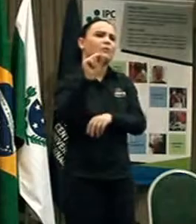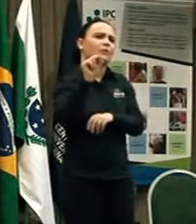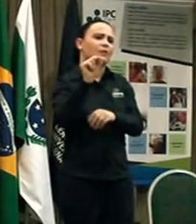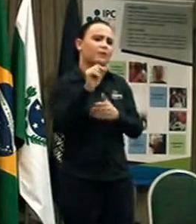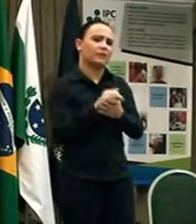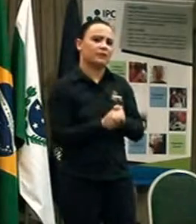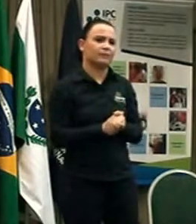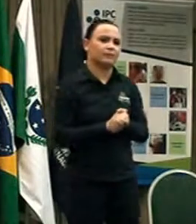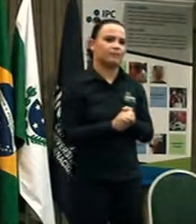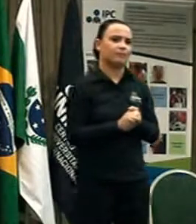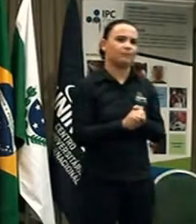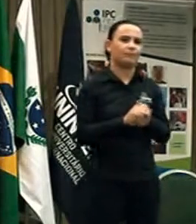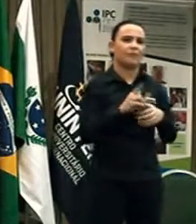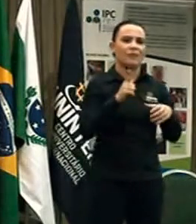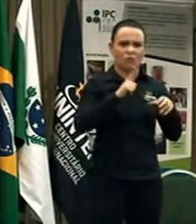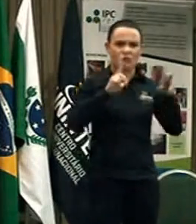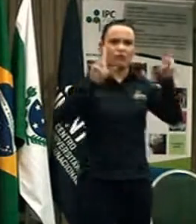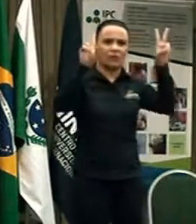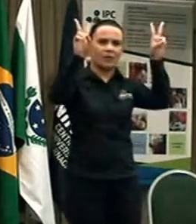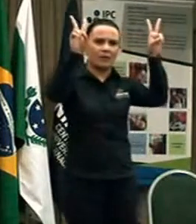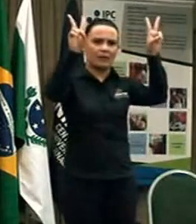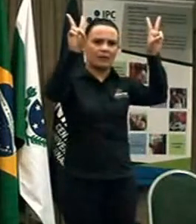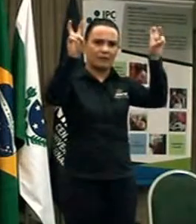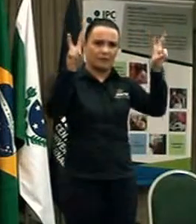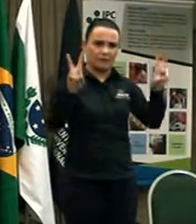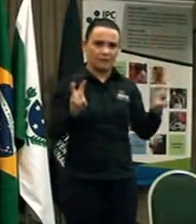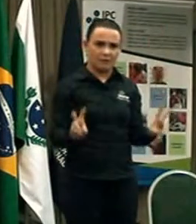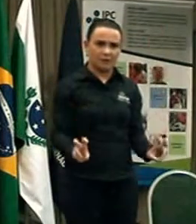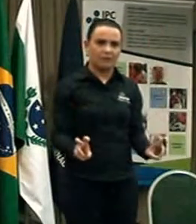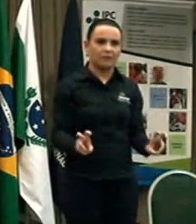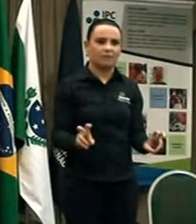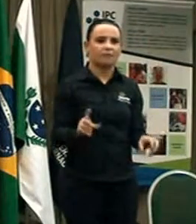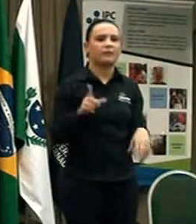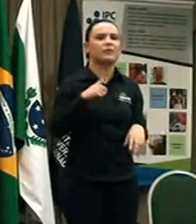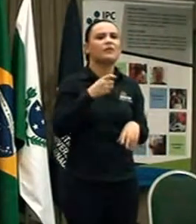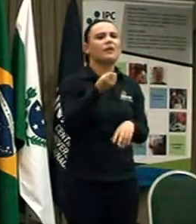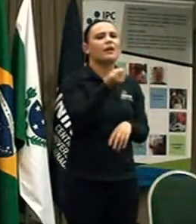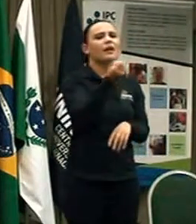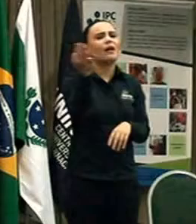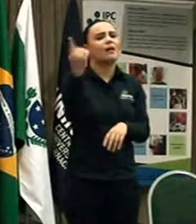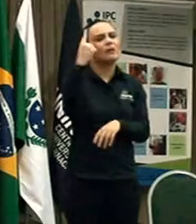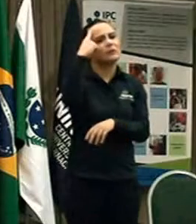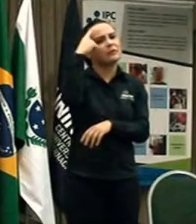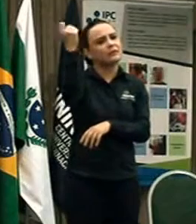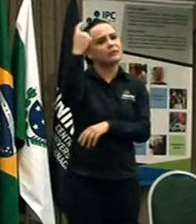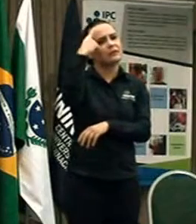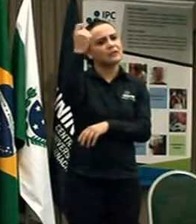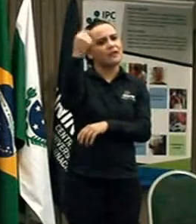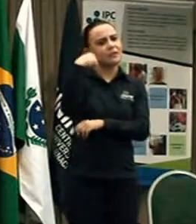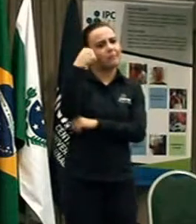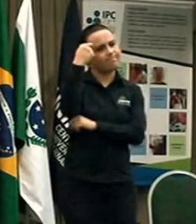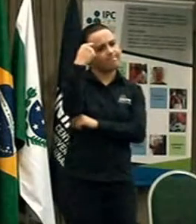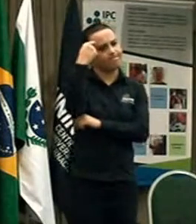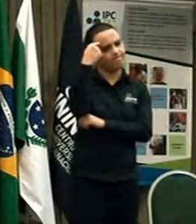preparava alguns tópicos, me vieram algumas ideias que eu as